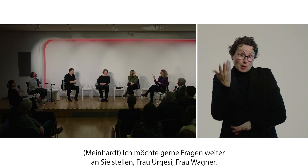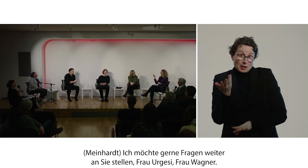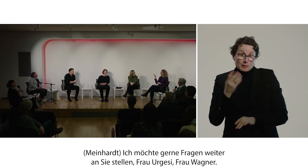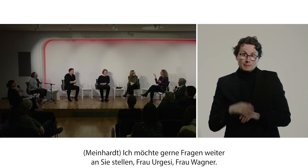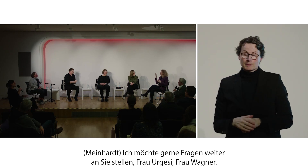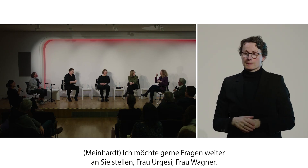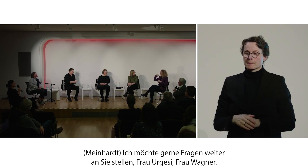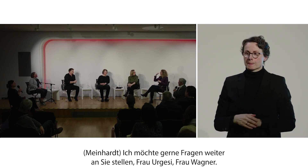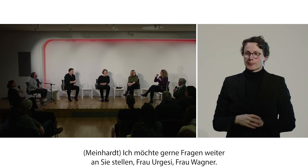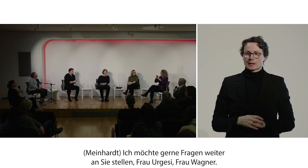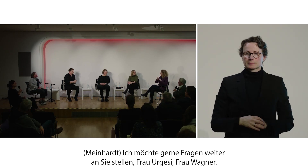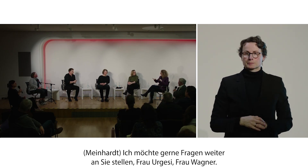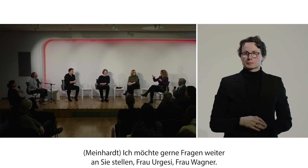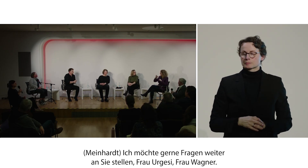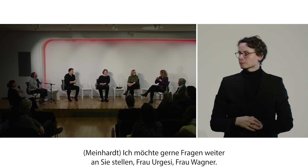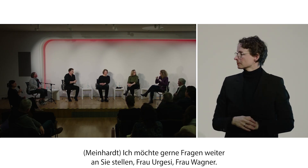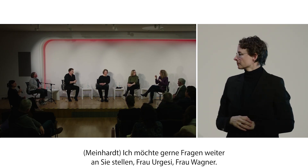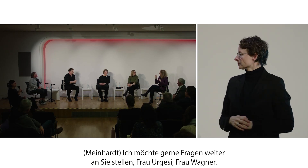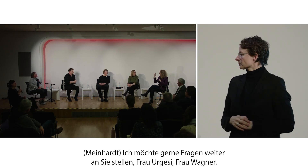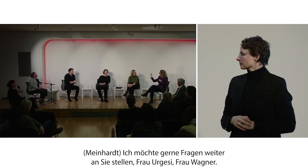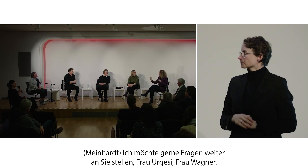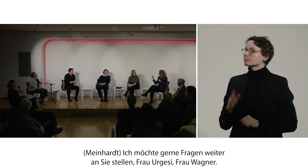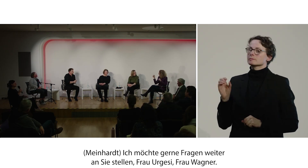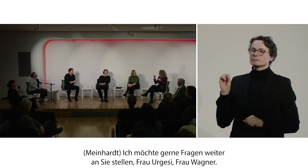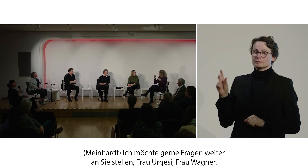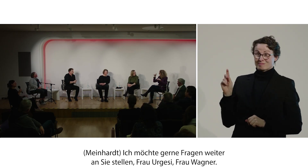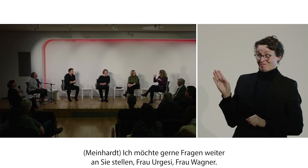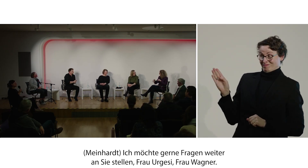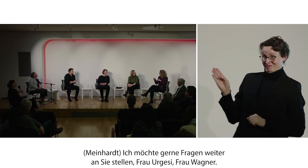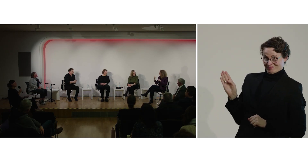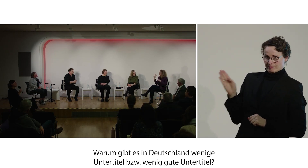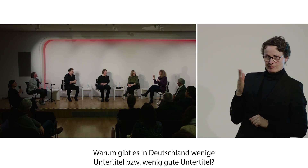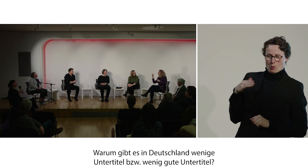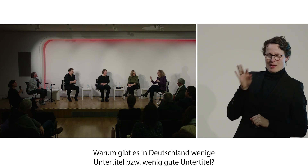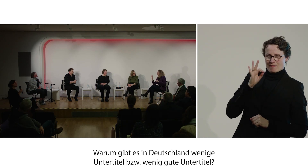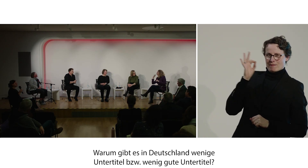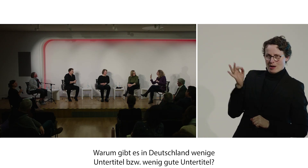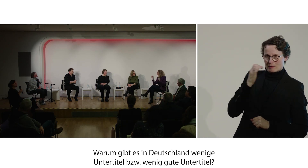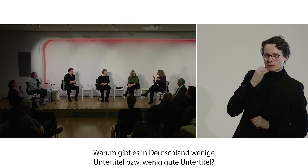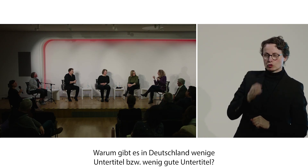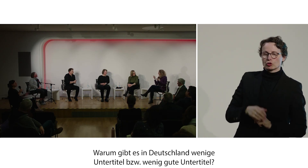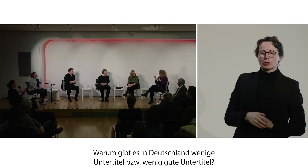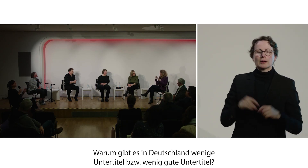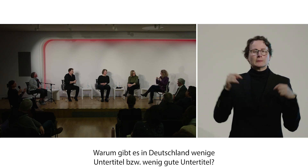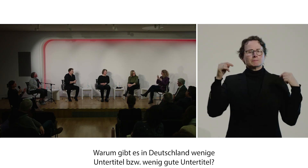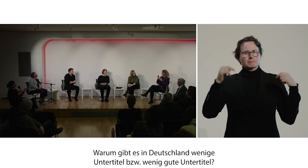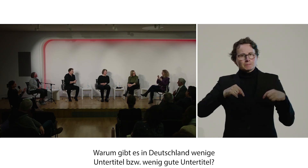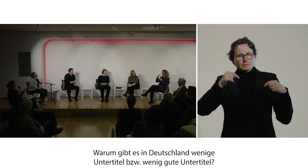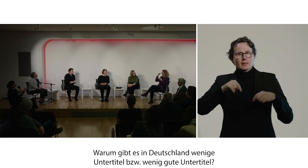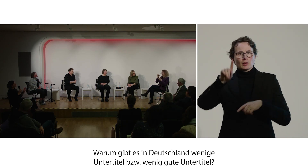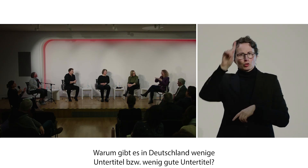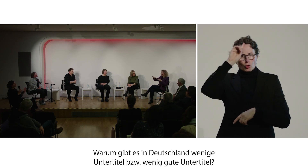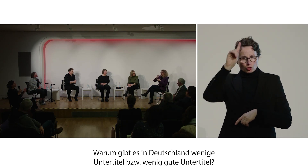Ja, ich möchte gerne auf Fragen weiter an Sie stellen, Frau Giese, Wagner. Warum gibt es in Deutschland wenige